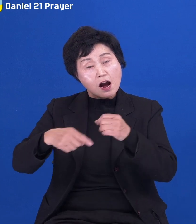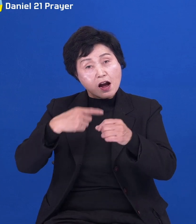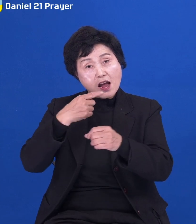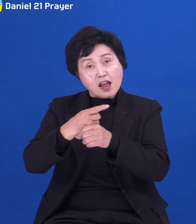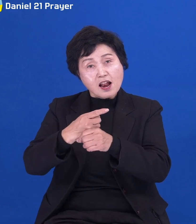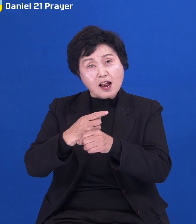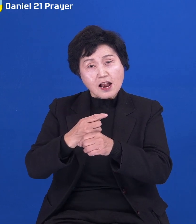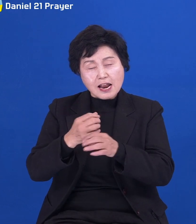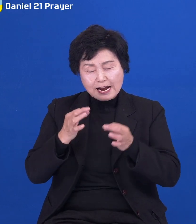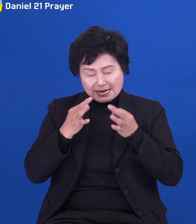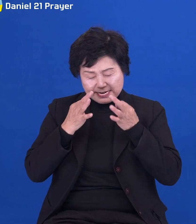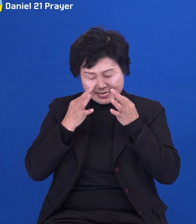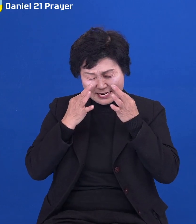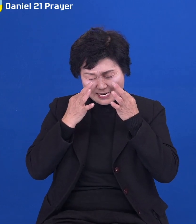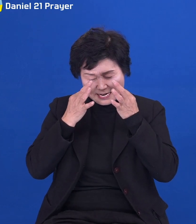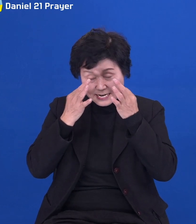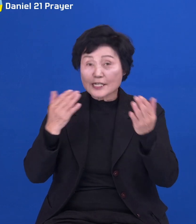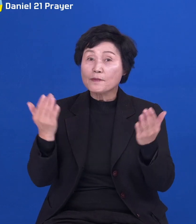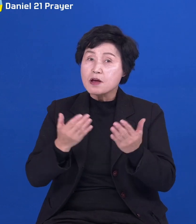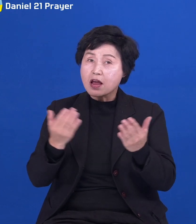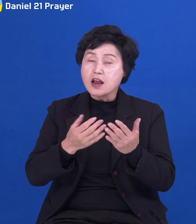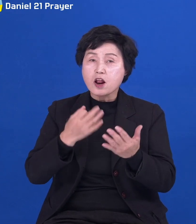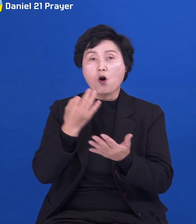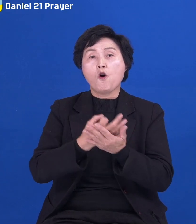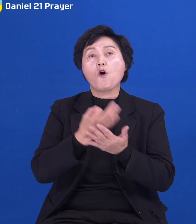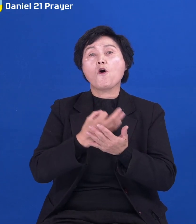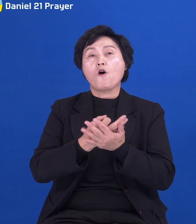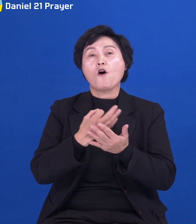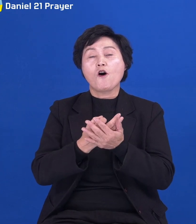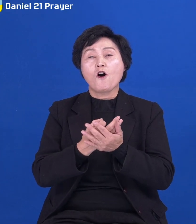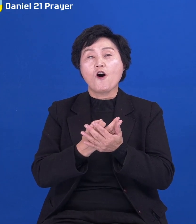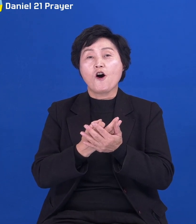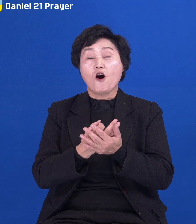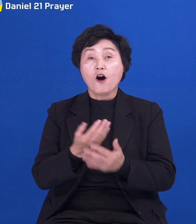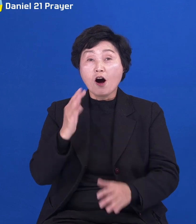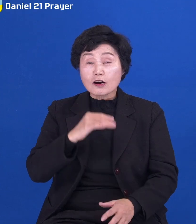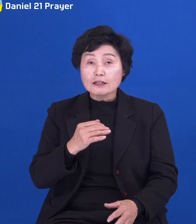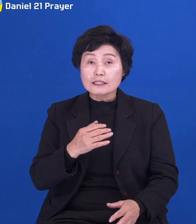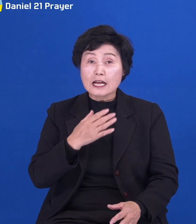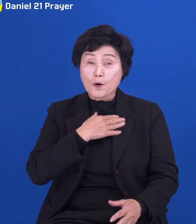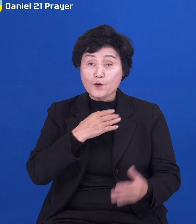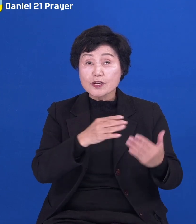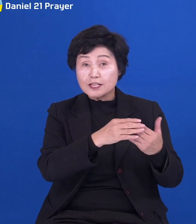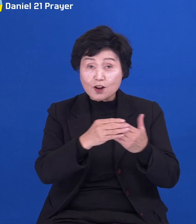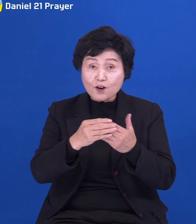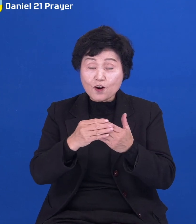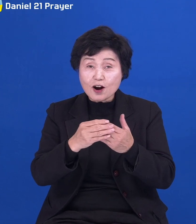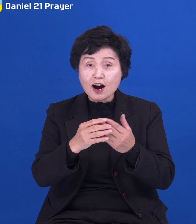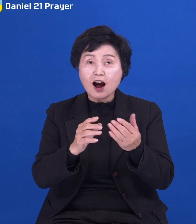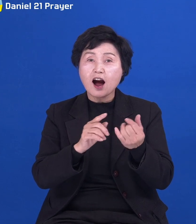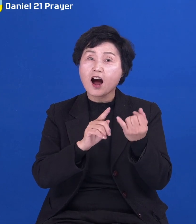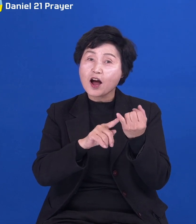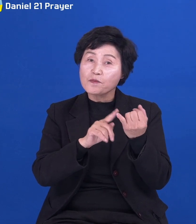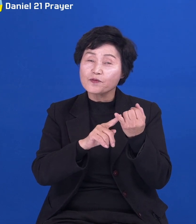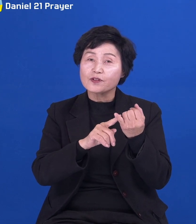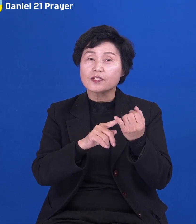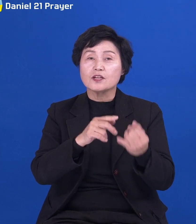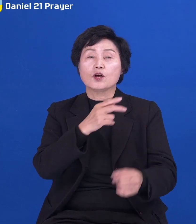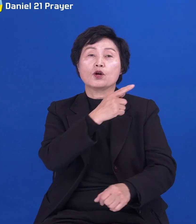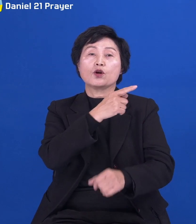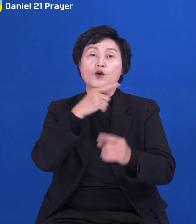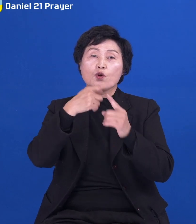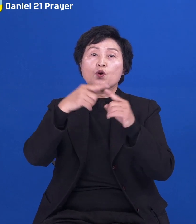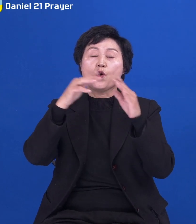일을 했어요. 근데 저희를 데려갔던 그 집 아주머님이 교회 집사님이셨어요. 그래서 저를 보고 계속 주말에 교회 나가자고